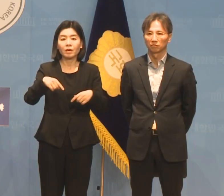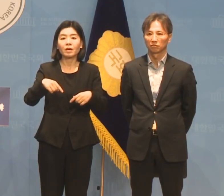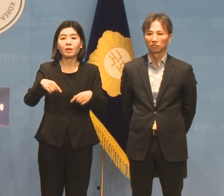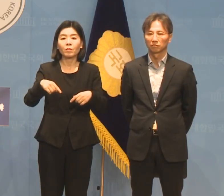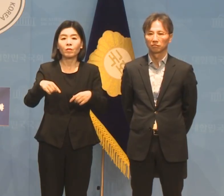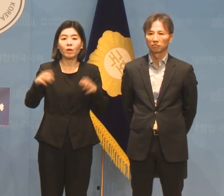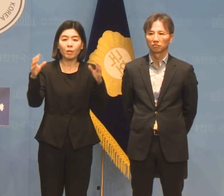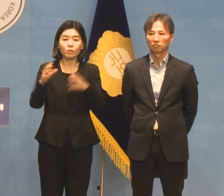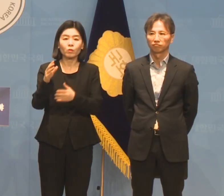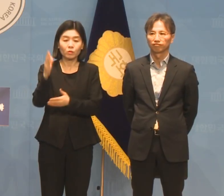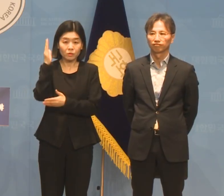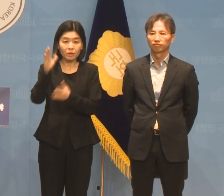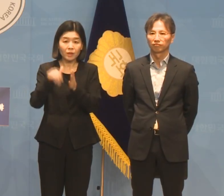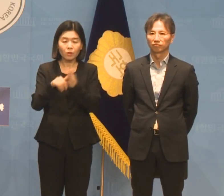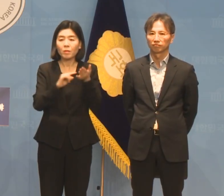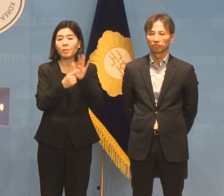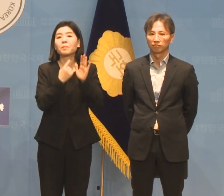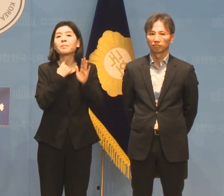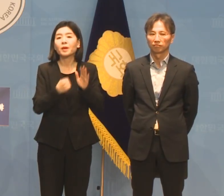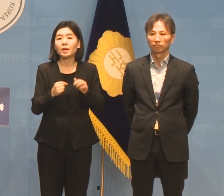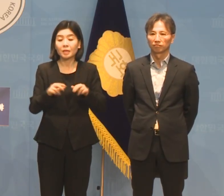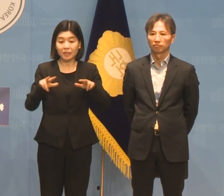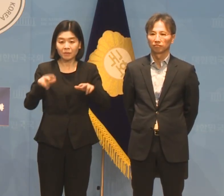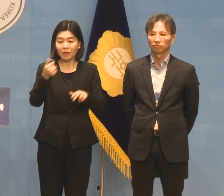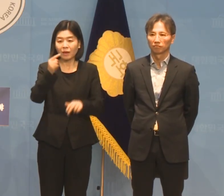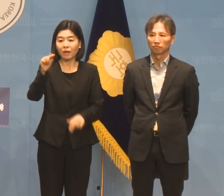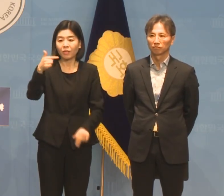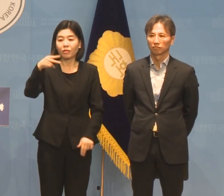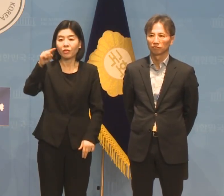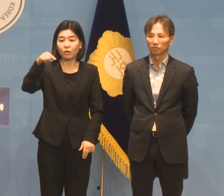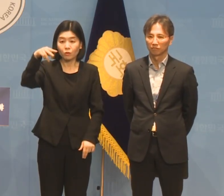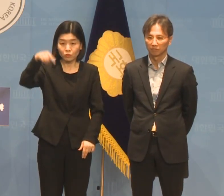드렸지만 지금 현 한덕수 대행의